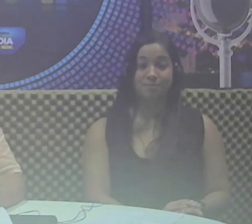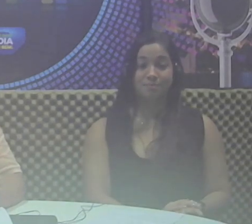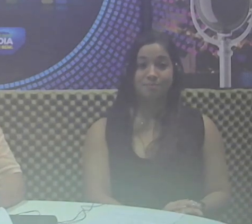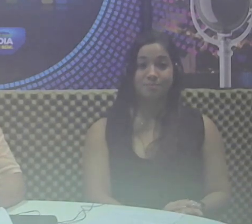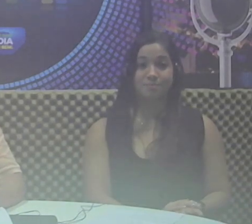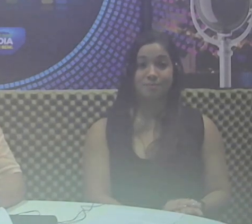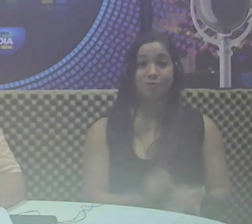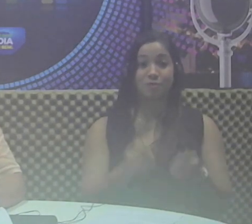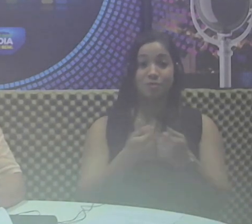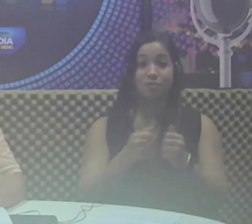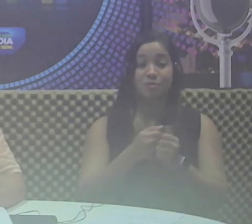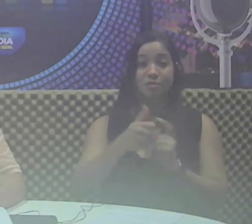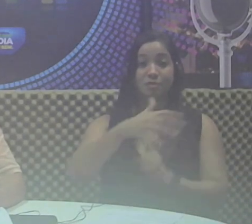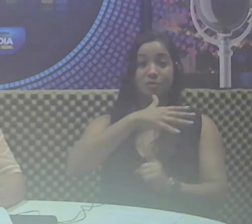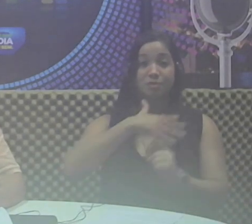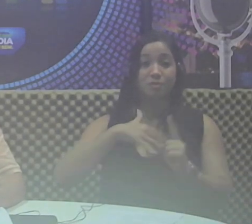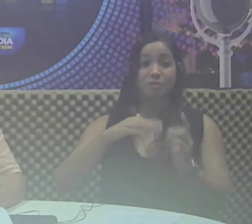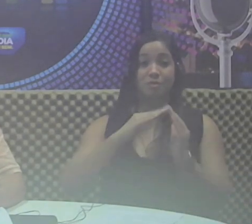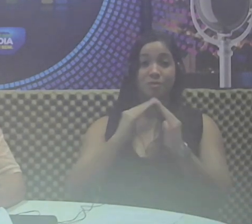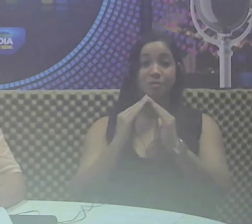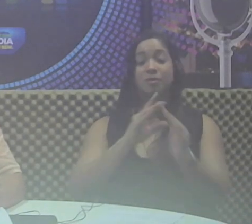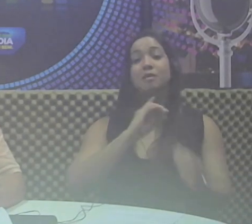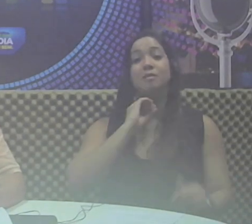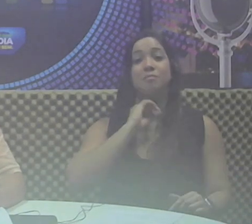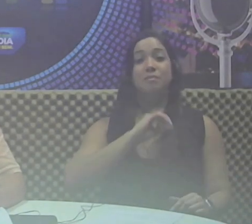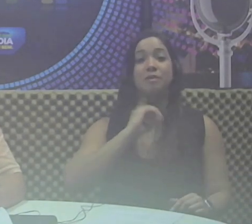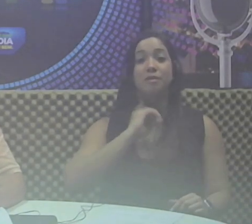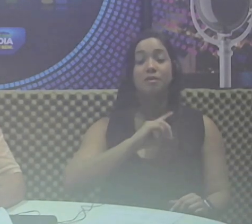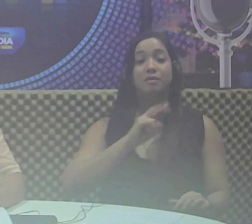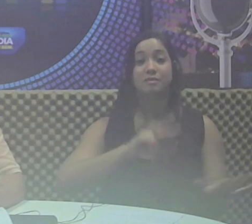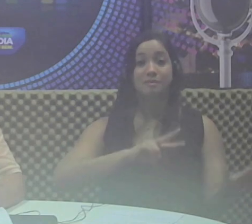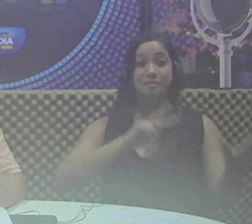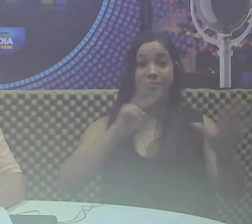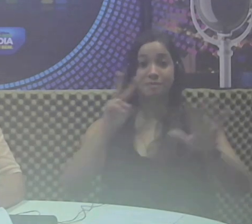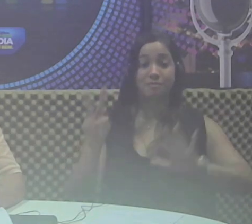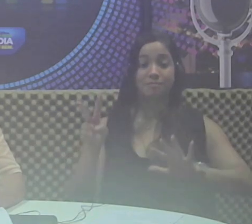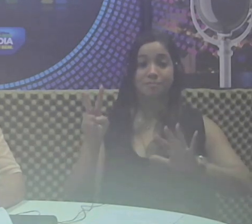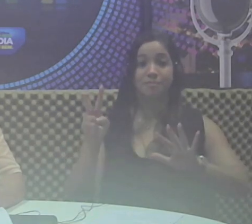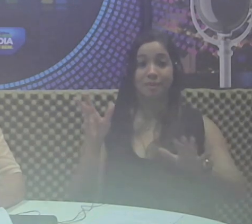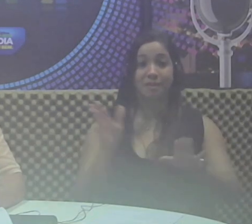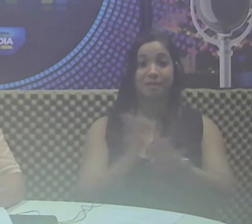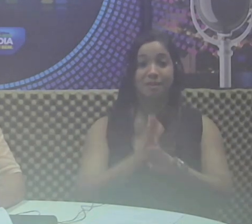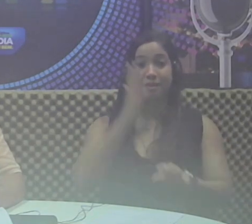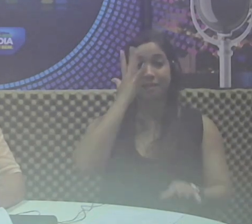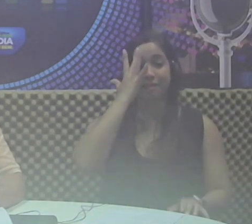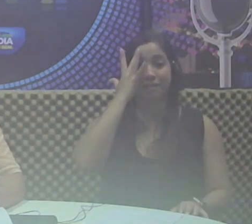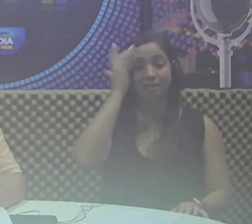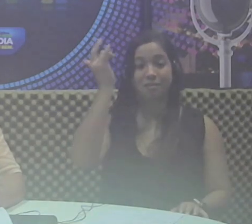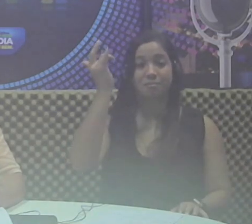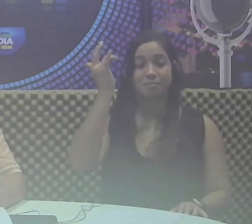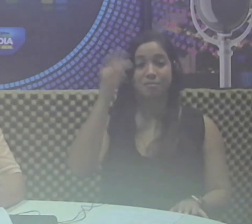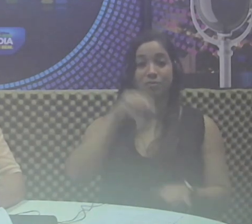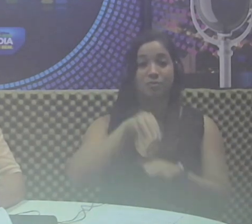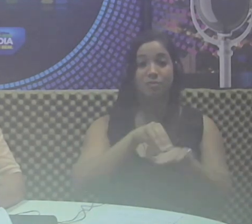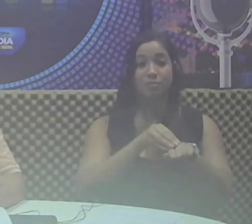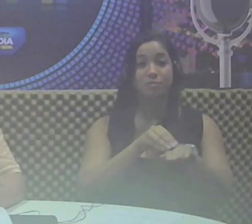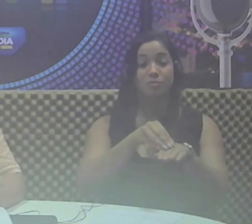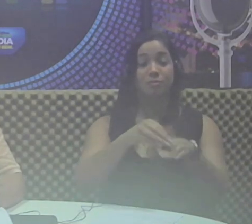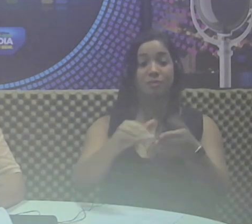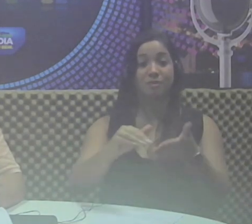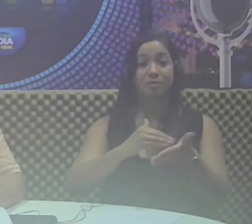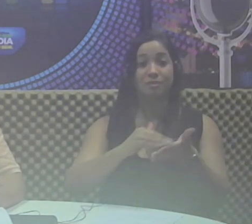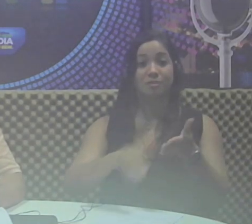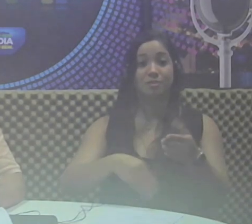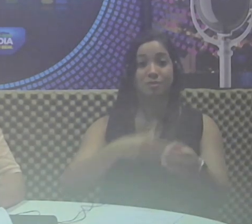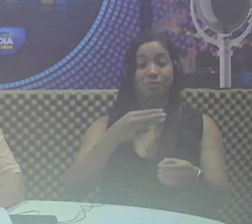O busão social está no bairro Minas Gerais nesta semana. Até amanhã, o serviço itinerante da Secretaria